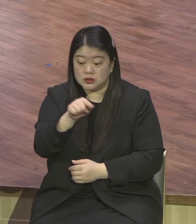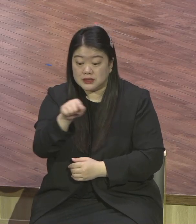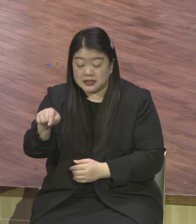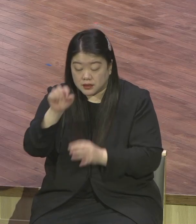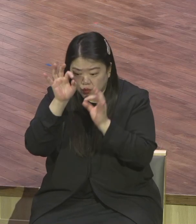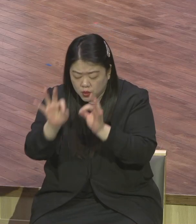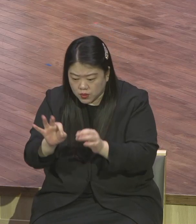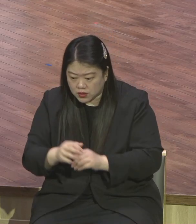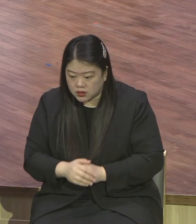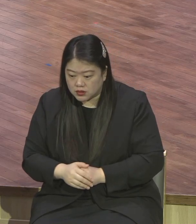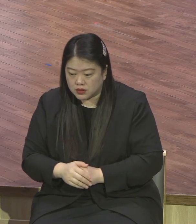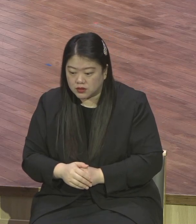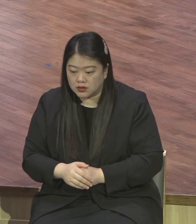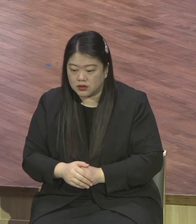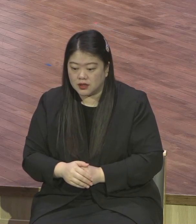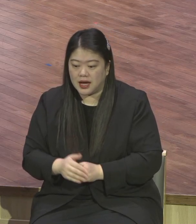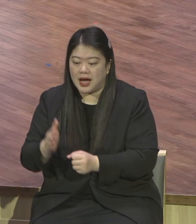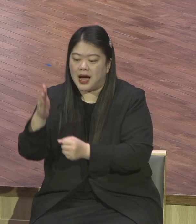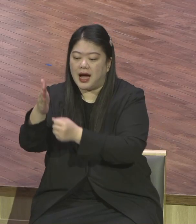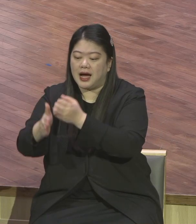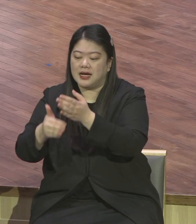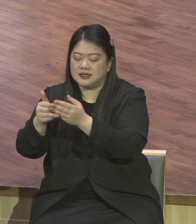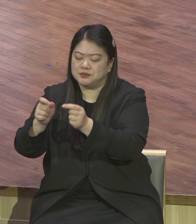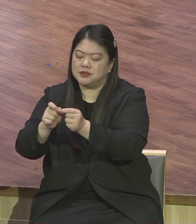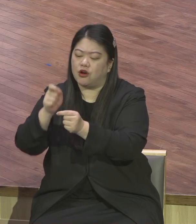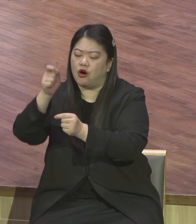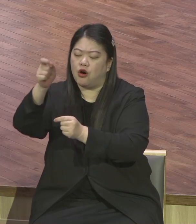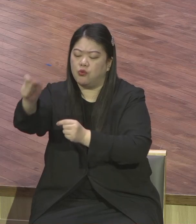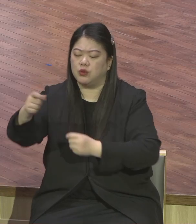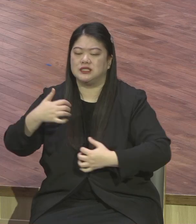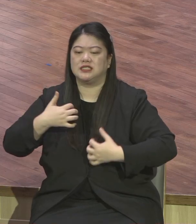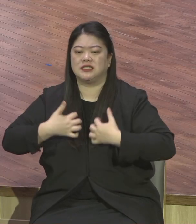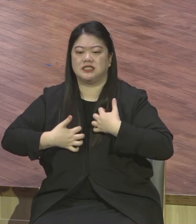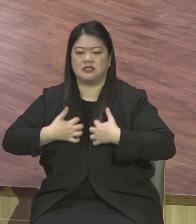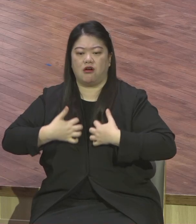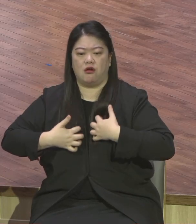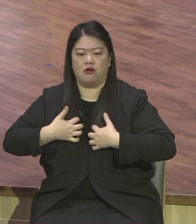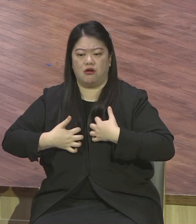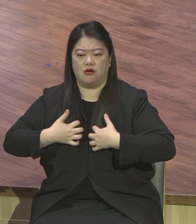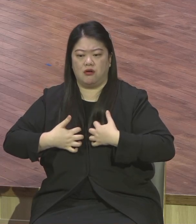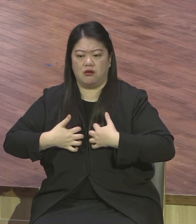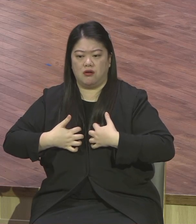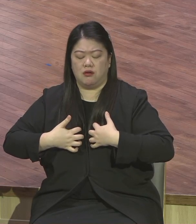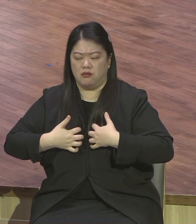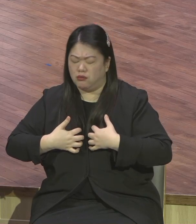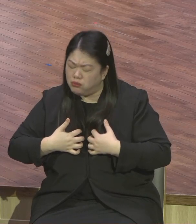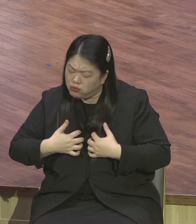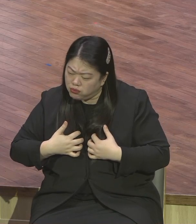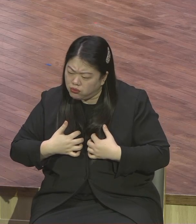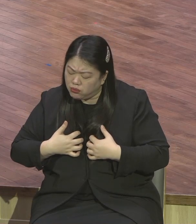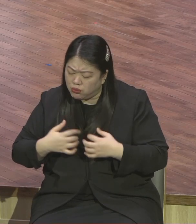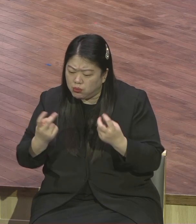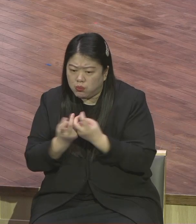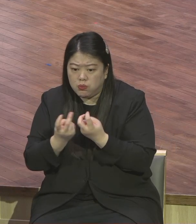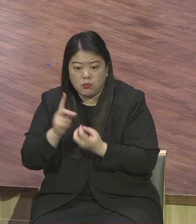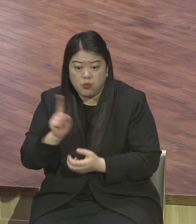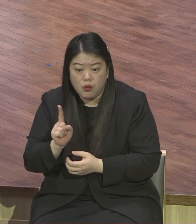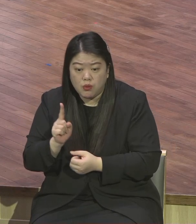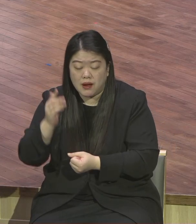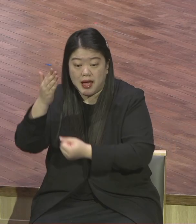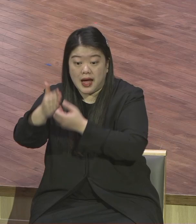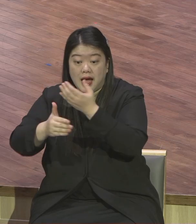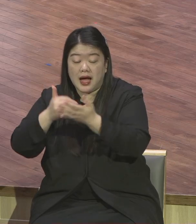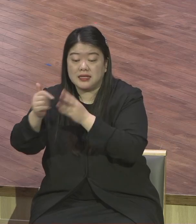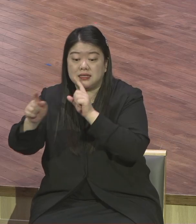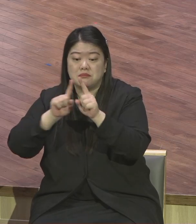규칙이 있습니다. 하나님을 영원토록 즐거워하고 기뻐하는 삶을 살아주는 비밀이 뭐냐? 하나님의